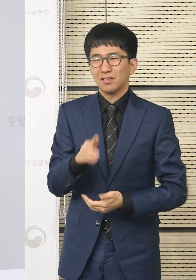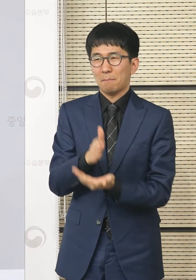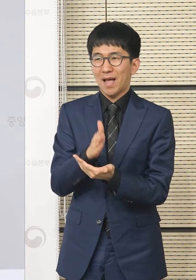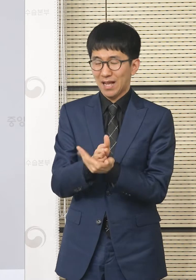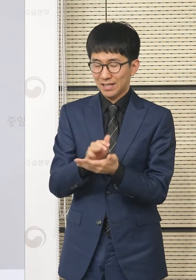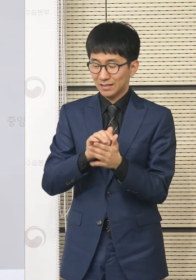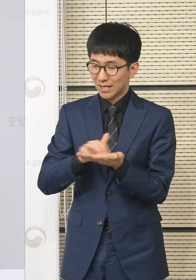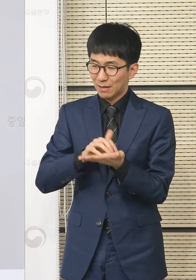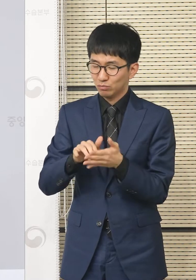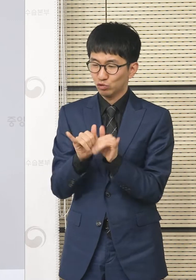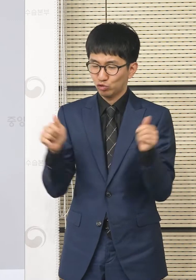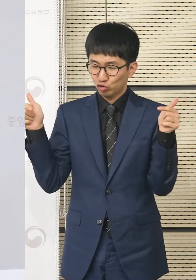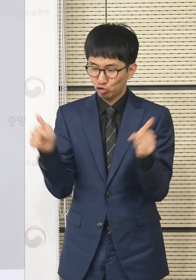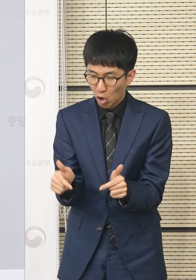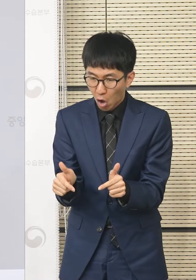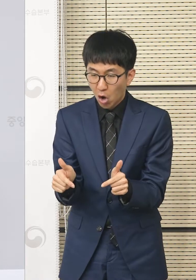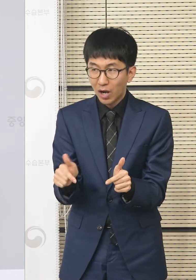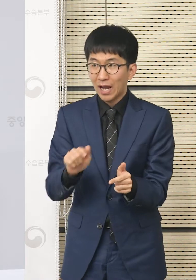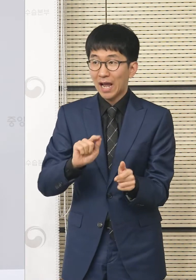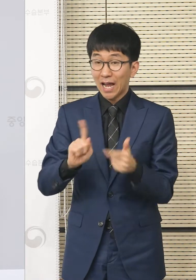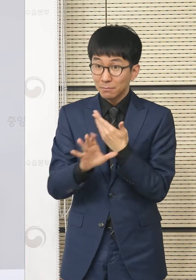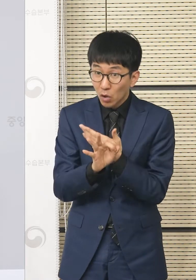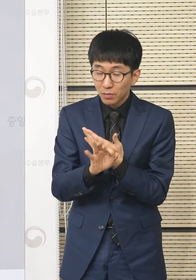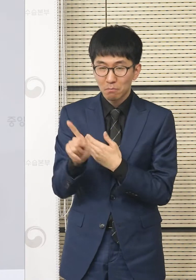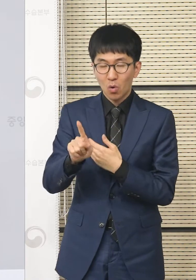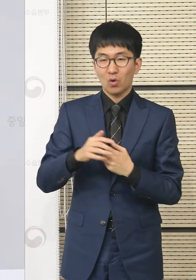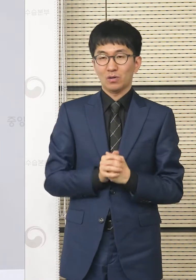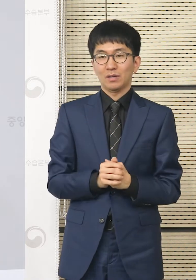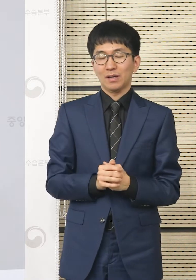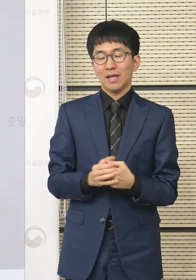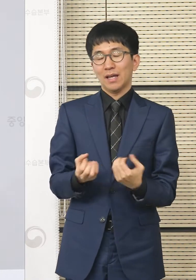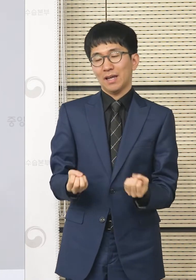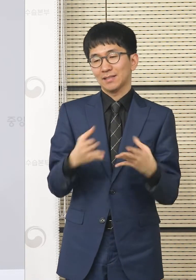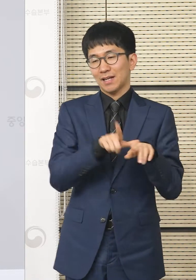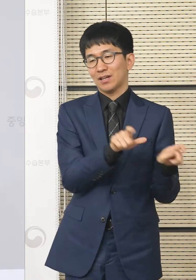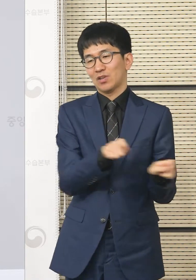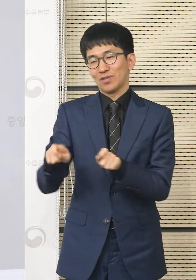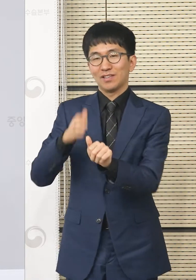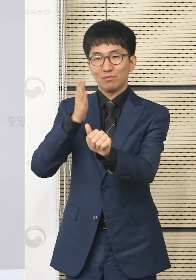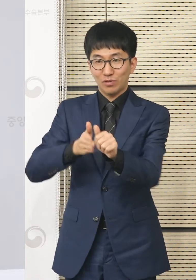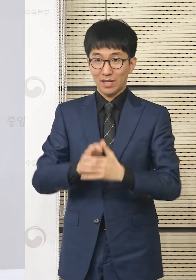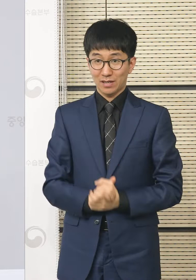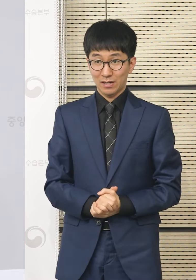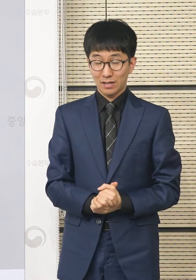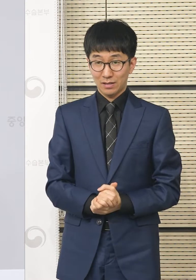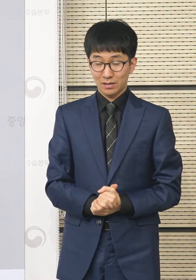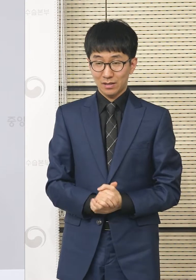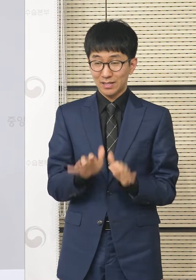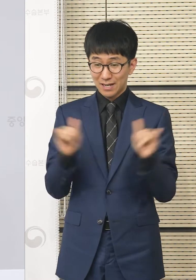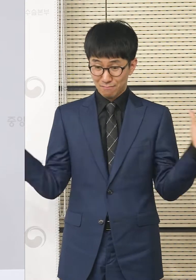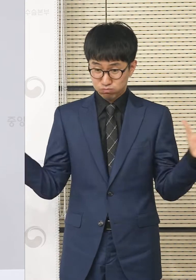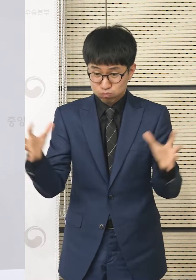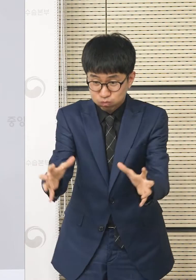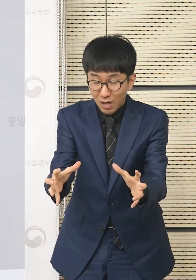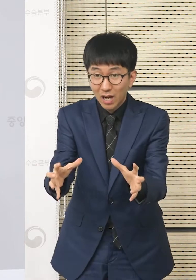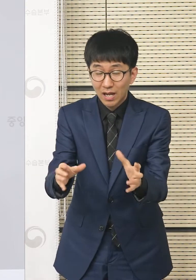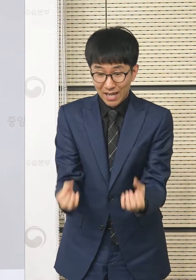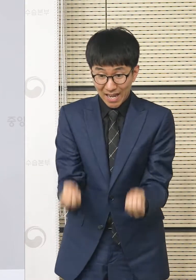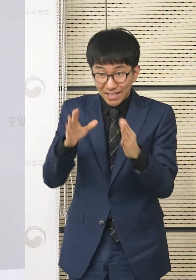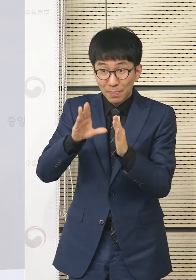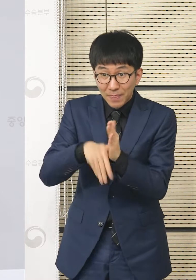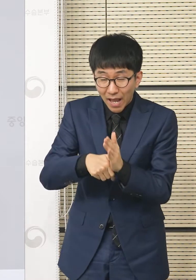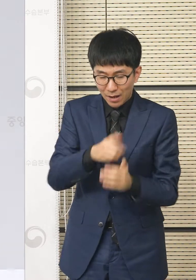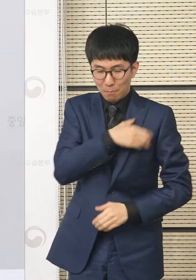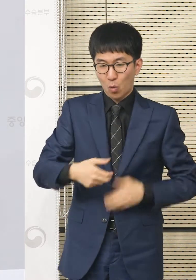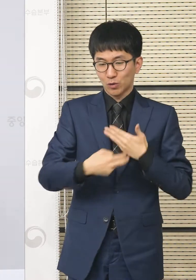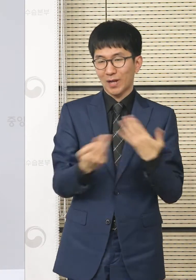대상자를 축소하거나 행사를 연기하는 것을 권고합니다. 집단행사를 추진할 때에는 보건소와